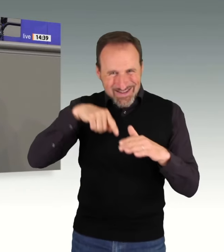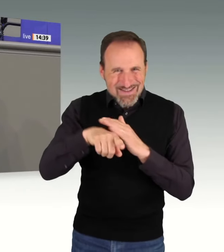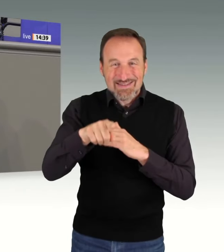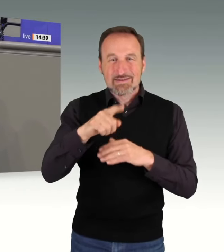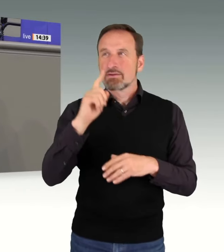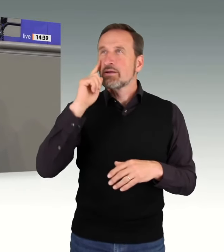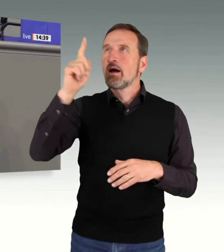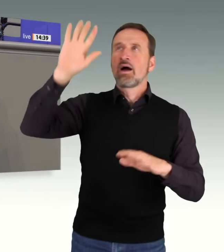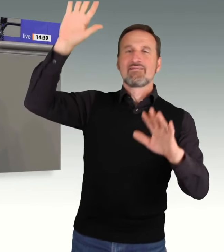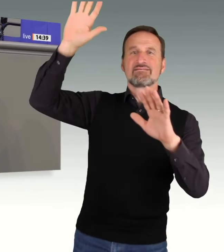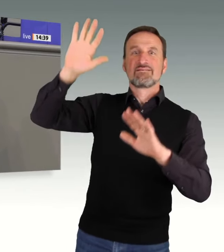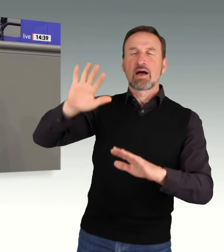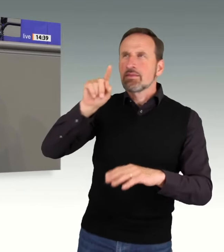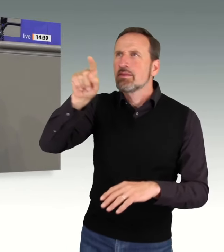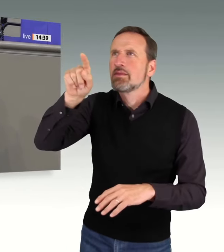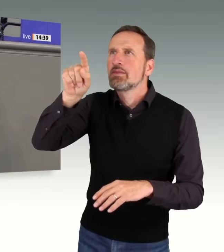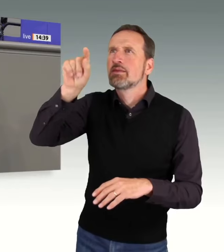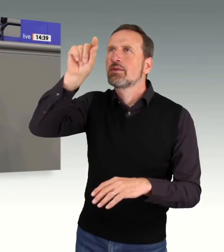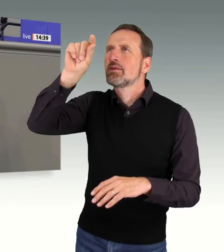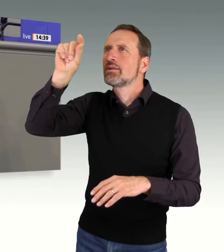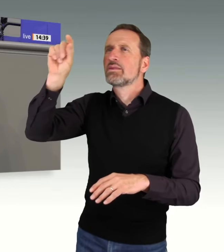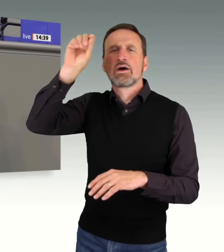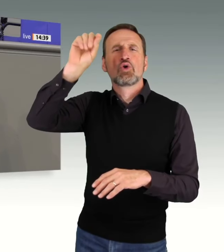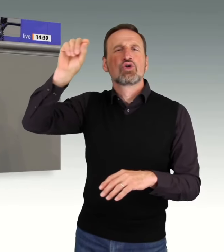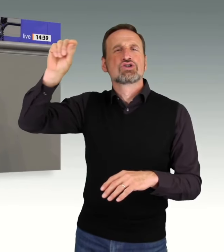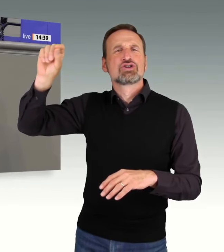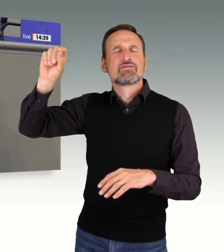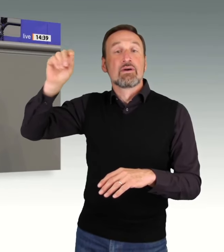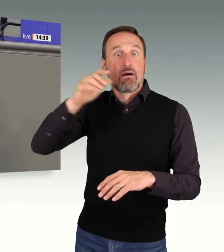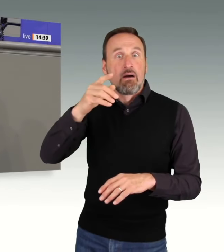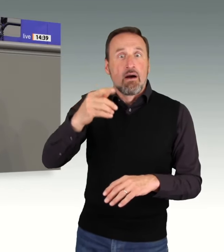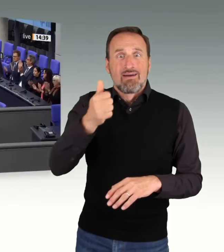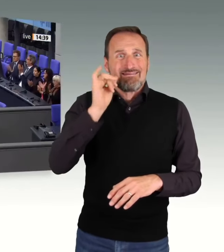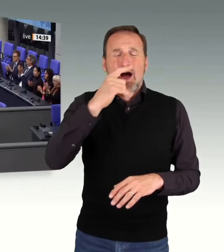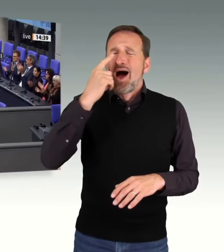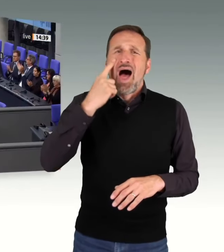wichtigen Anteil an der Befreiung Deutschlands von den Nationalsozialisten.